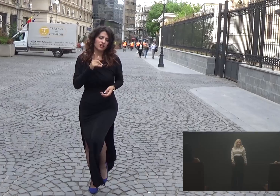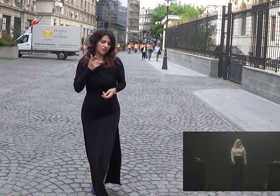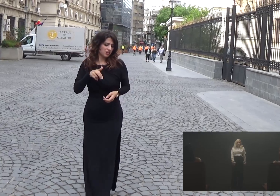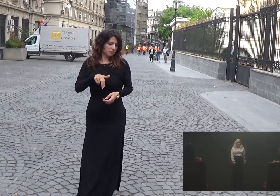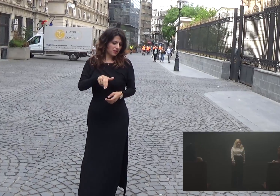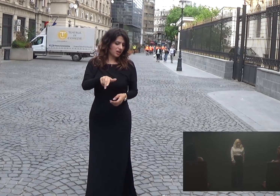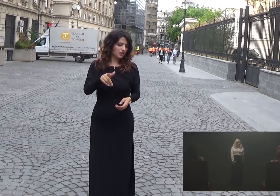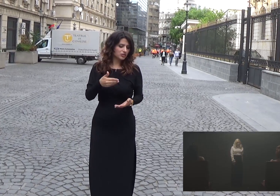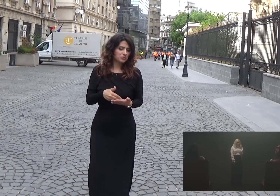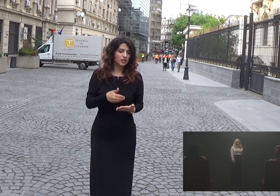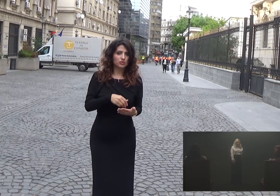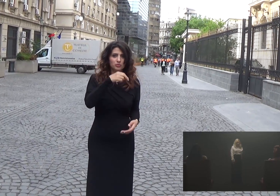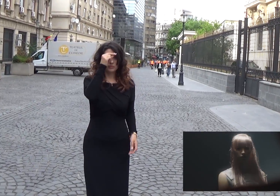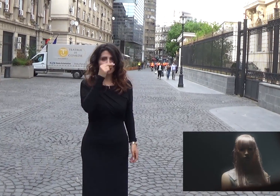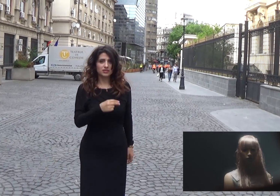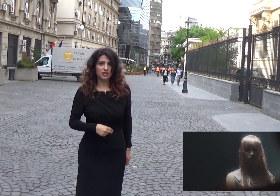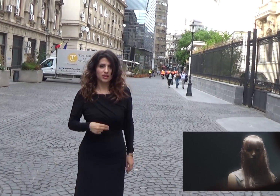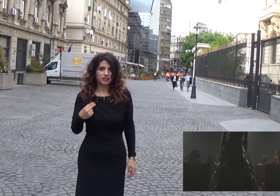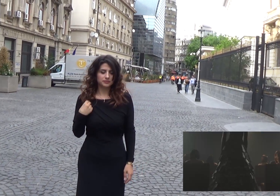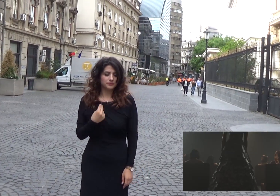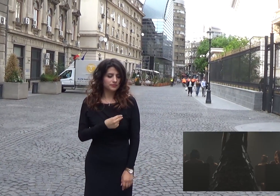timp ce merge spre a ta.